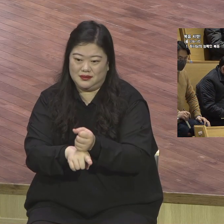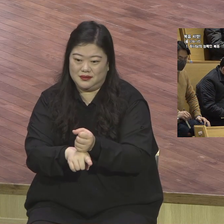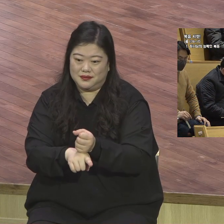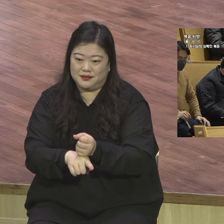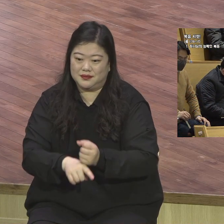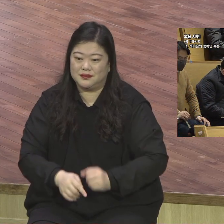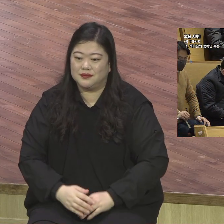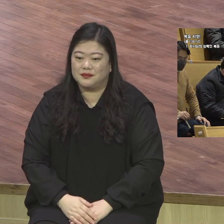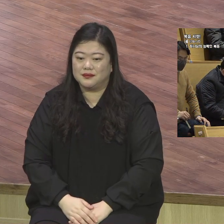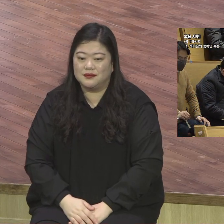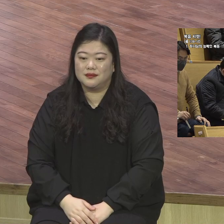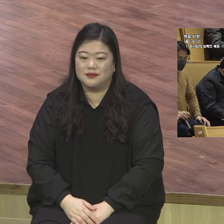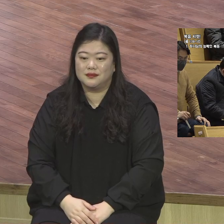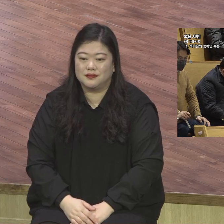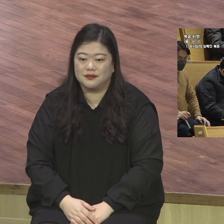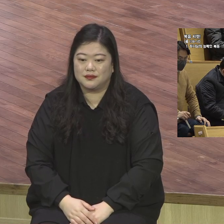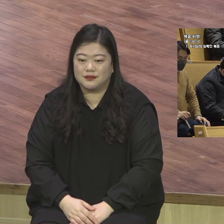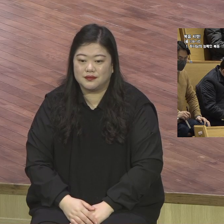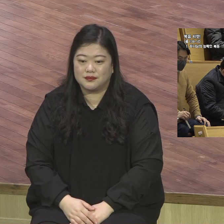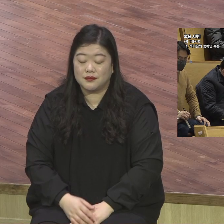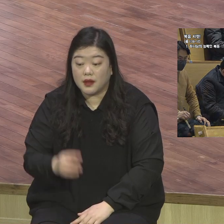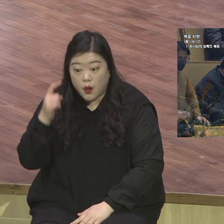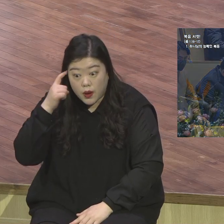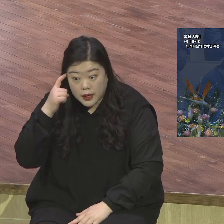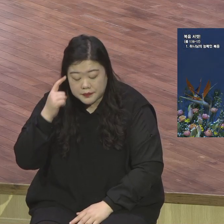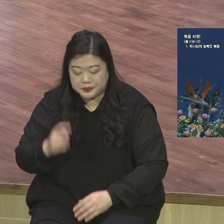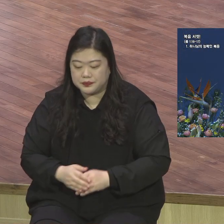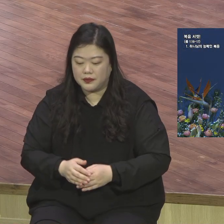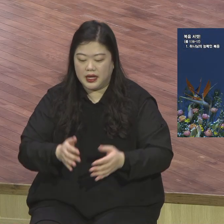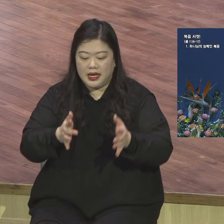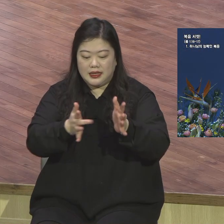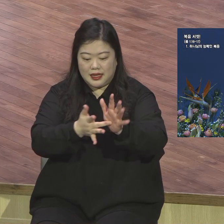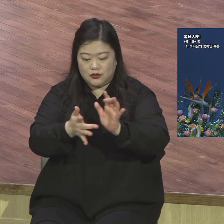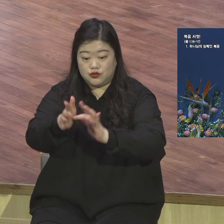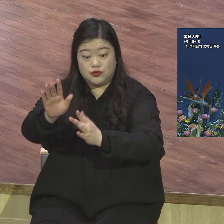그 이유가 무엇입니까? 예수